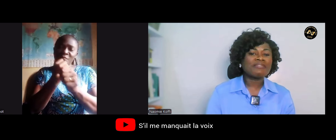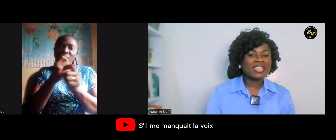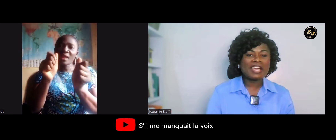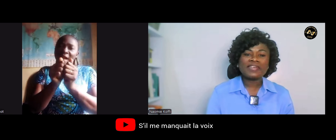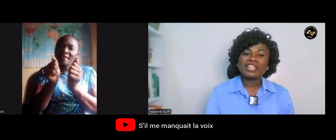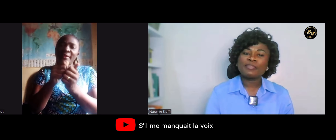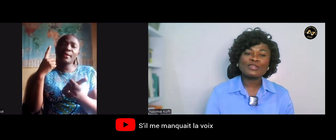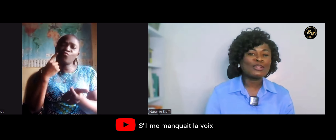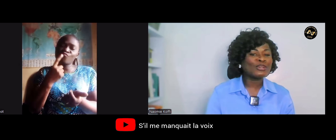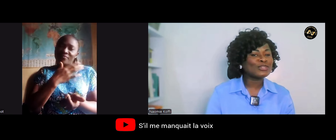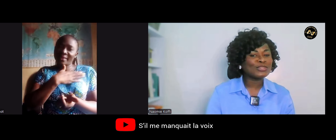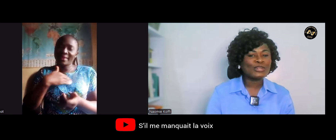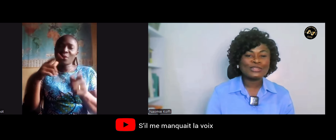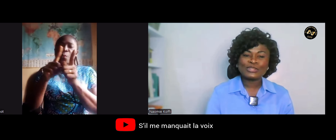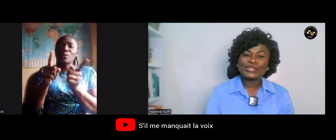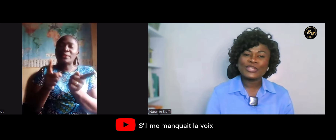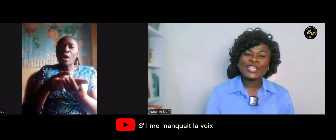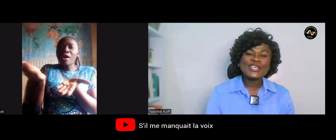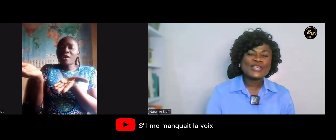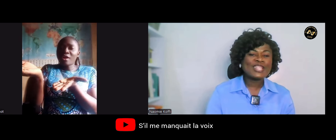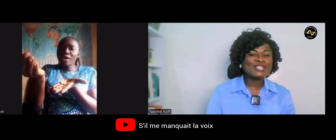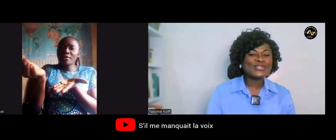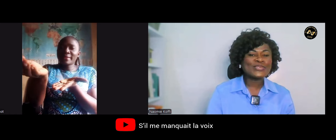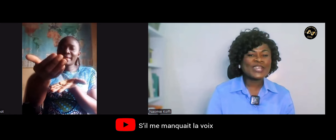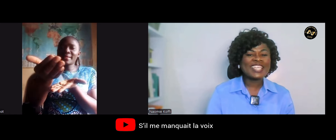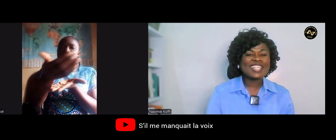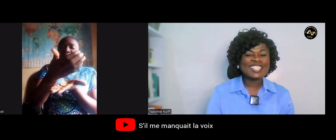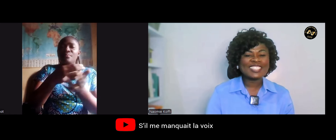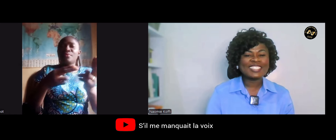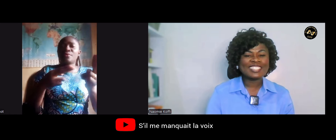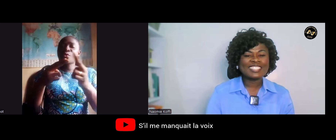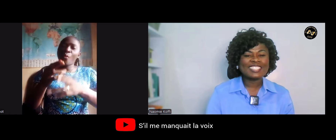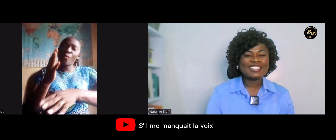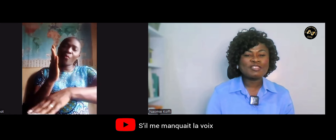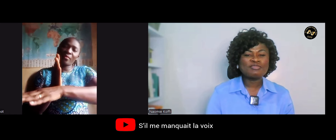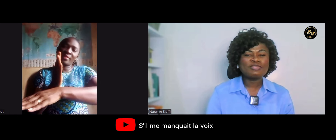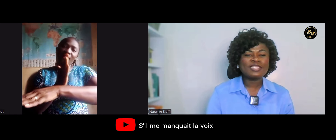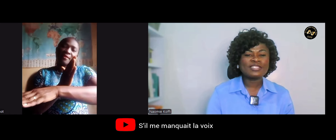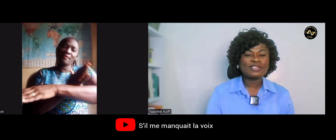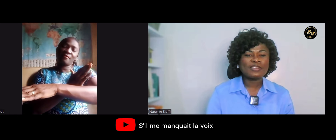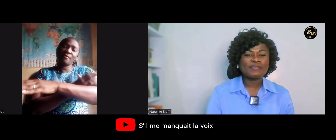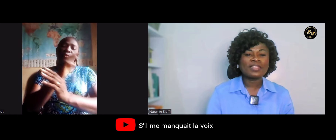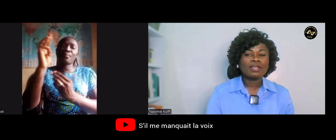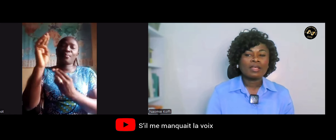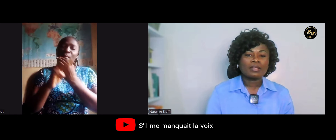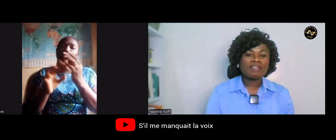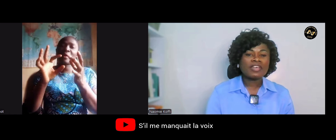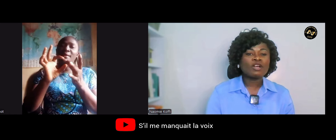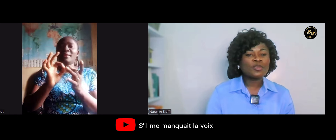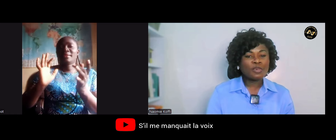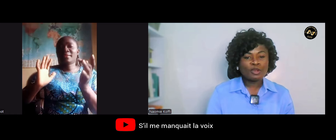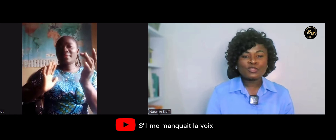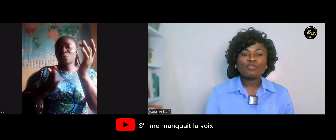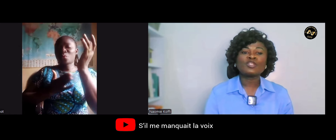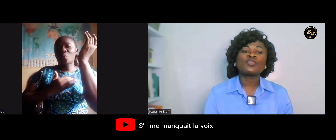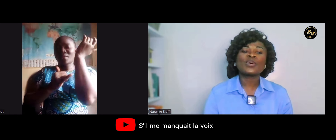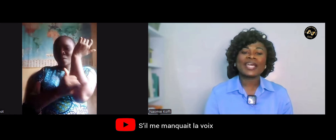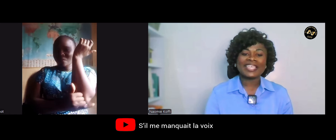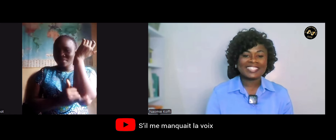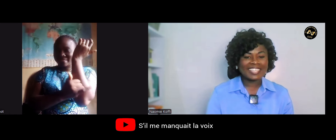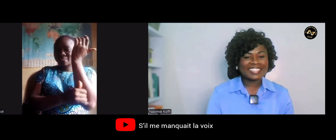puissent travailler avec les personnes entendantes, que les sourds et les entendants puissent travailler ensemble, que les sourds